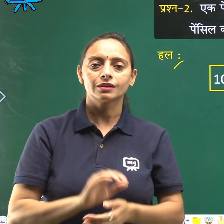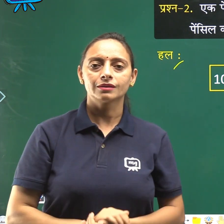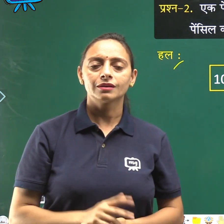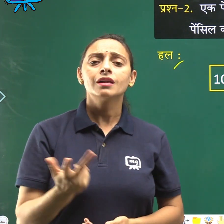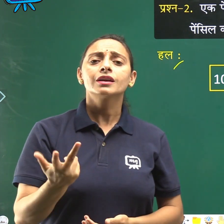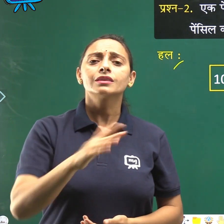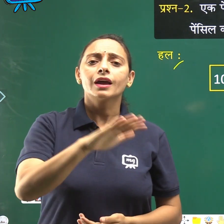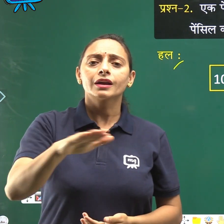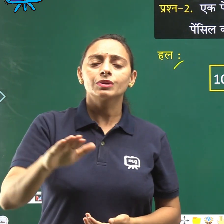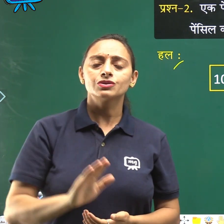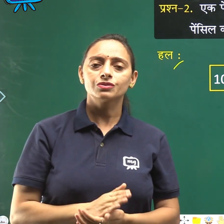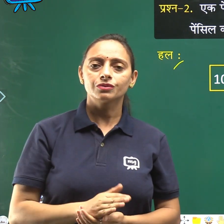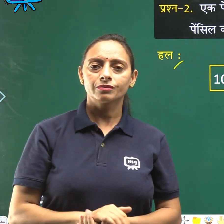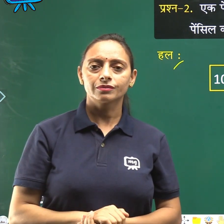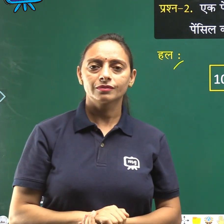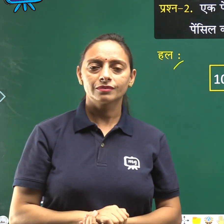कितना आएगा बच्चों?